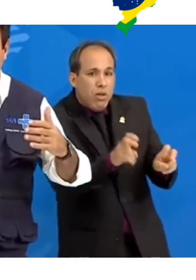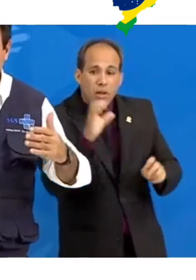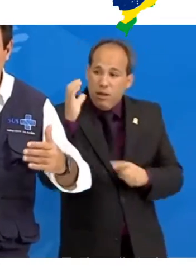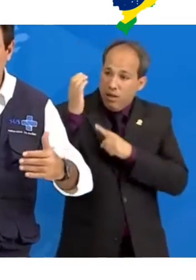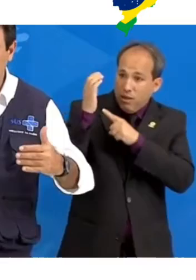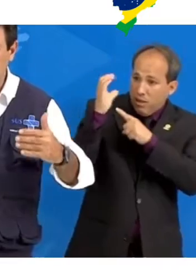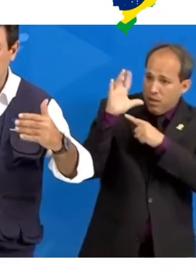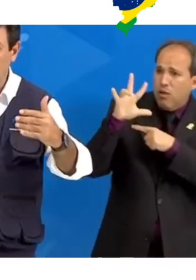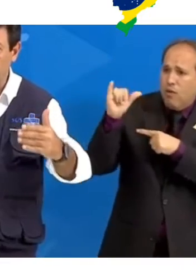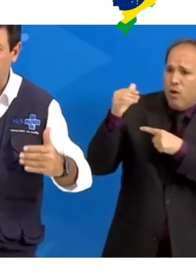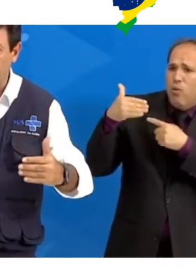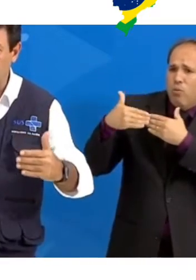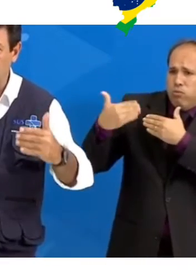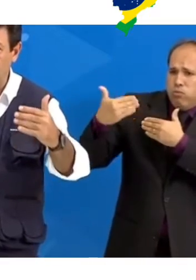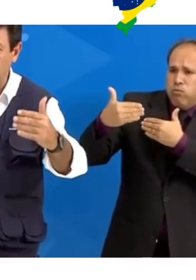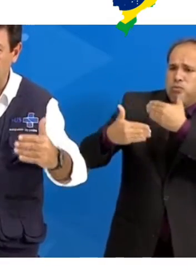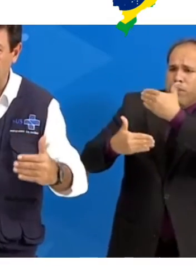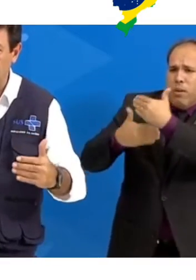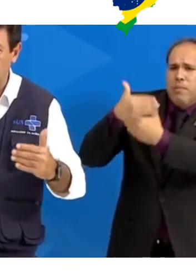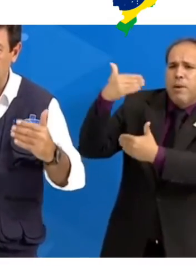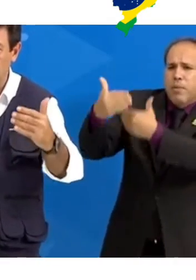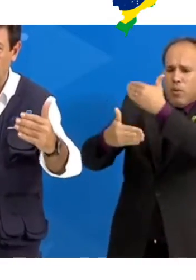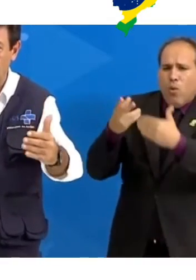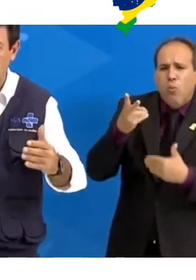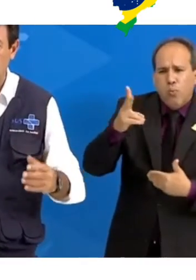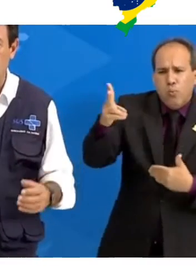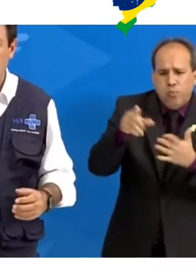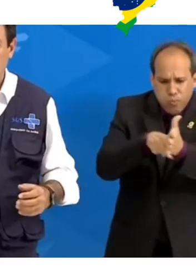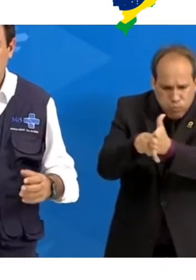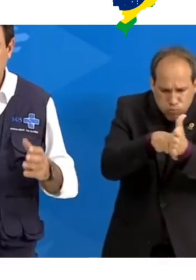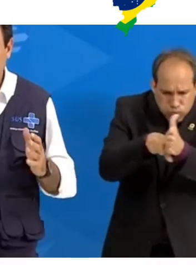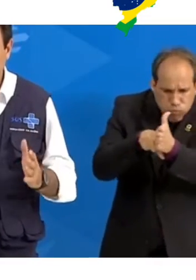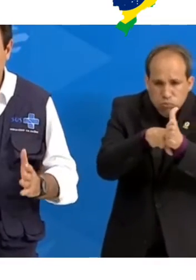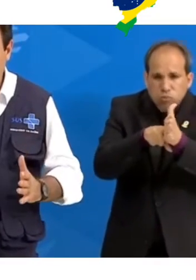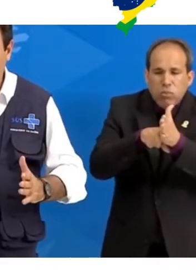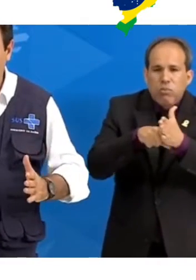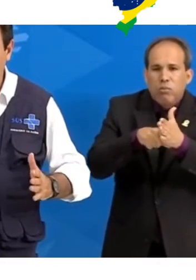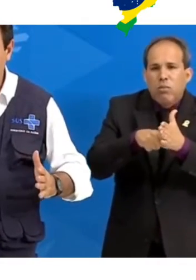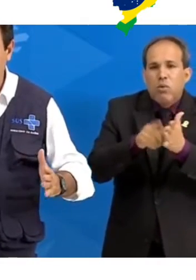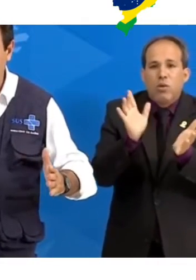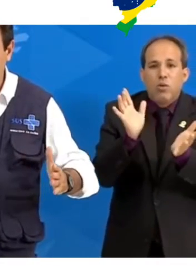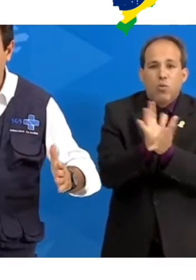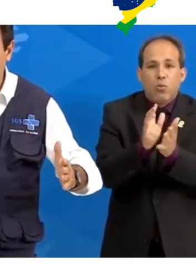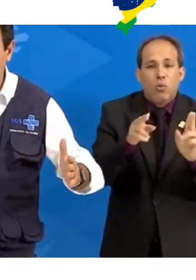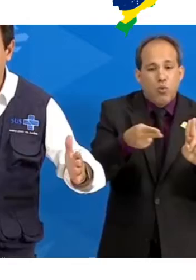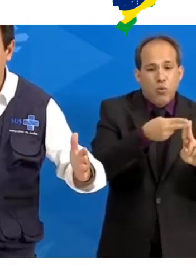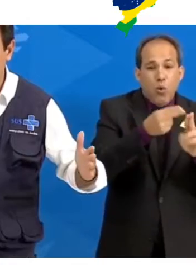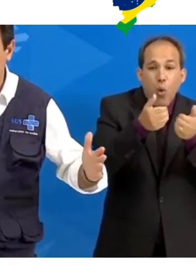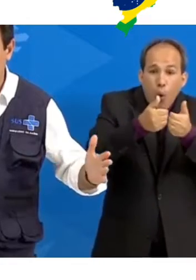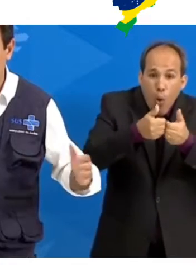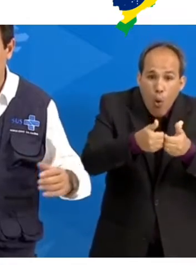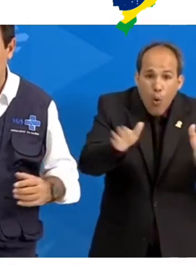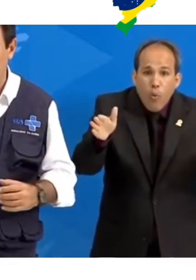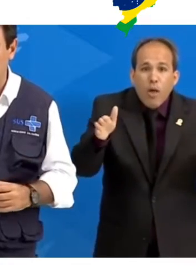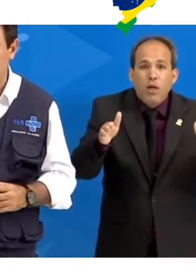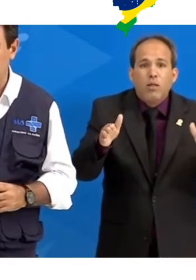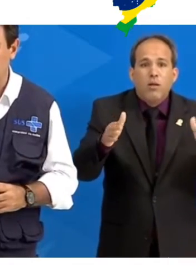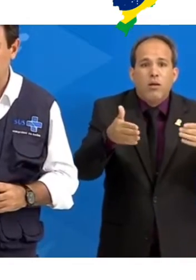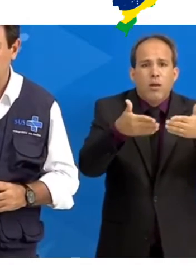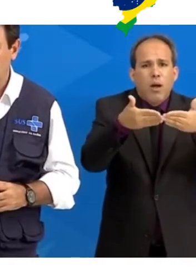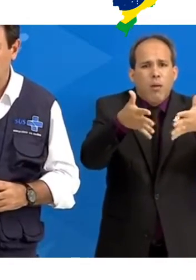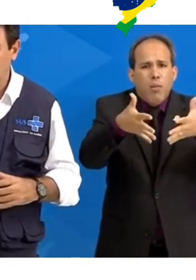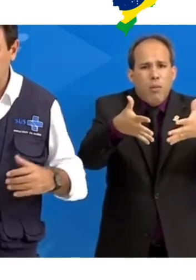vai seguindo o seu passo, vai seguindo o seu ritmo. O SUS já começa a alargar o seu sistema de